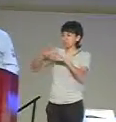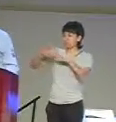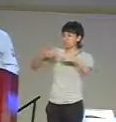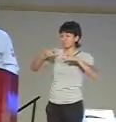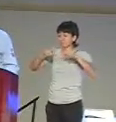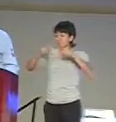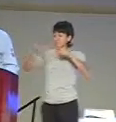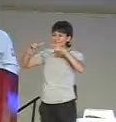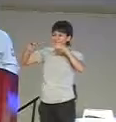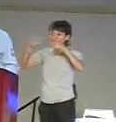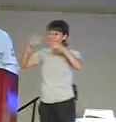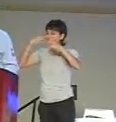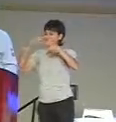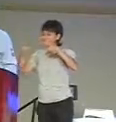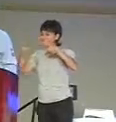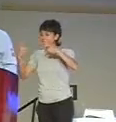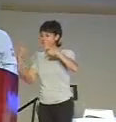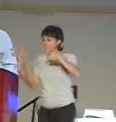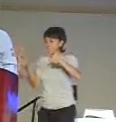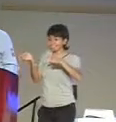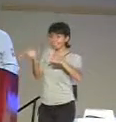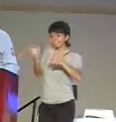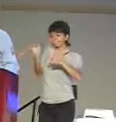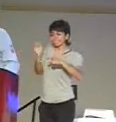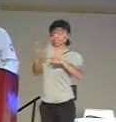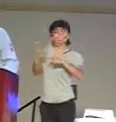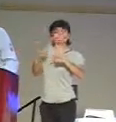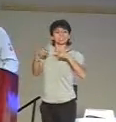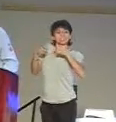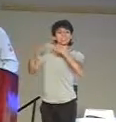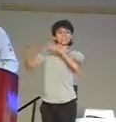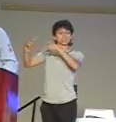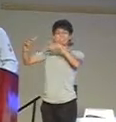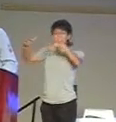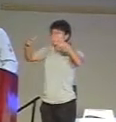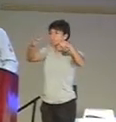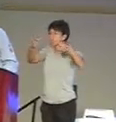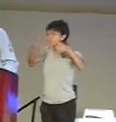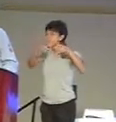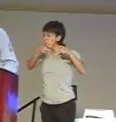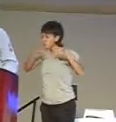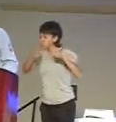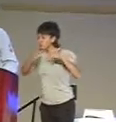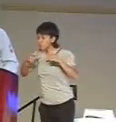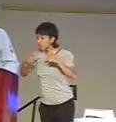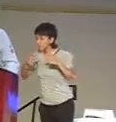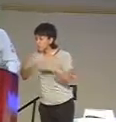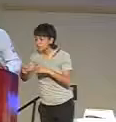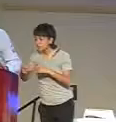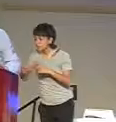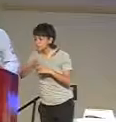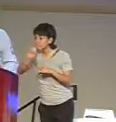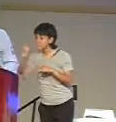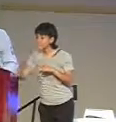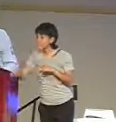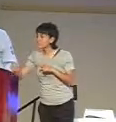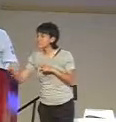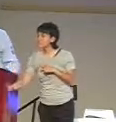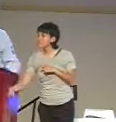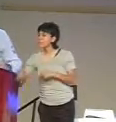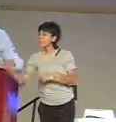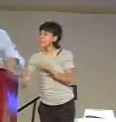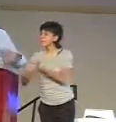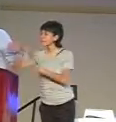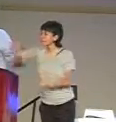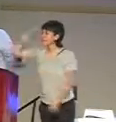hoy van a vivir ustedes en este territorio que se llama México, al que no conocen, y en el que seguramente les va a sorprender